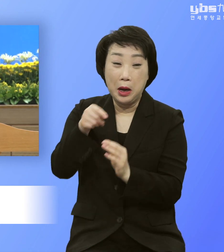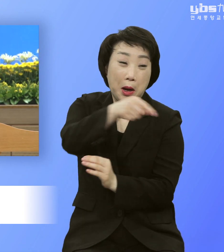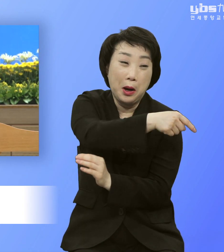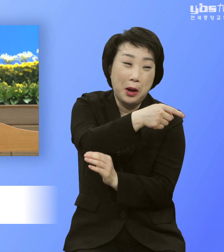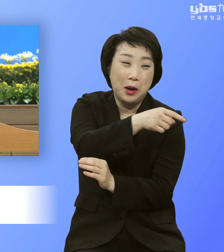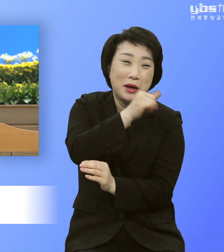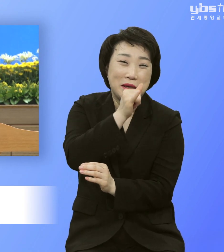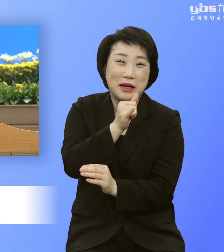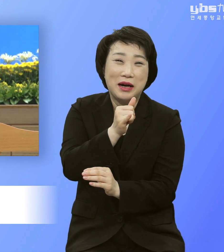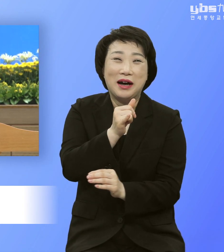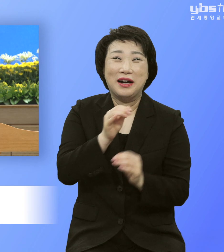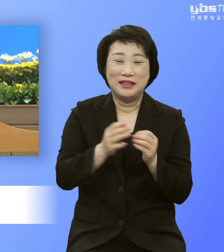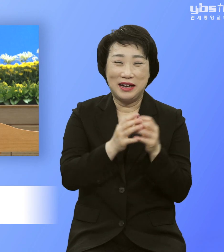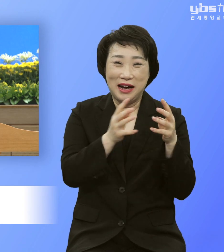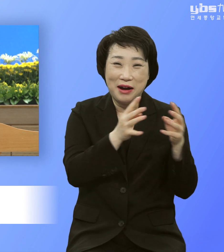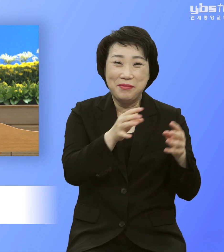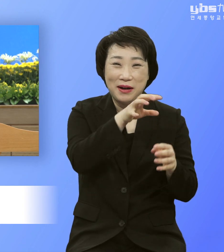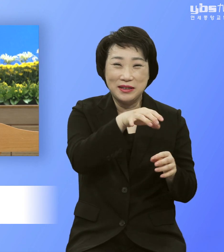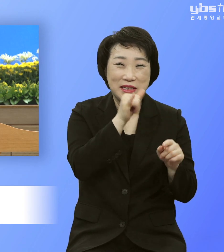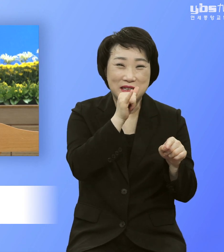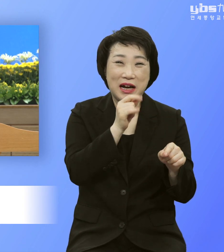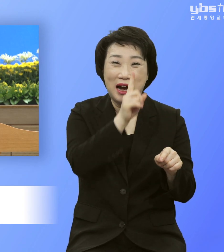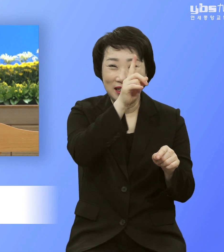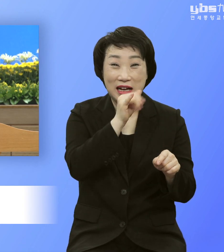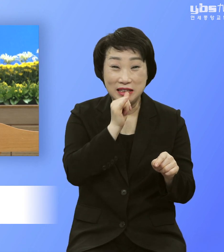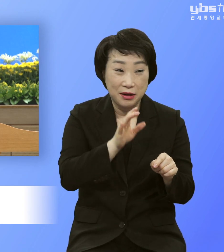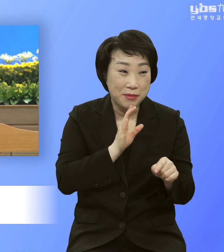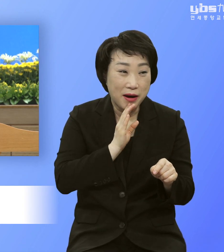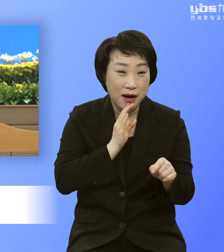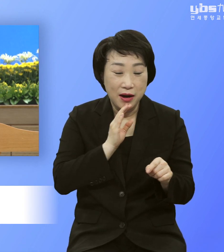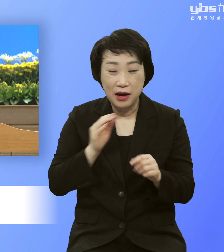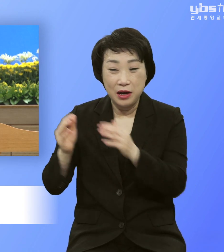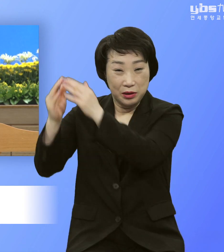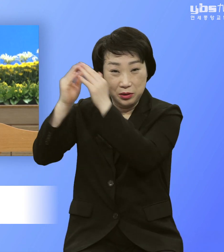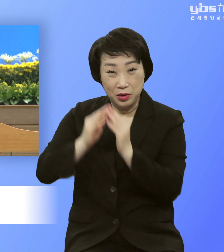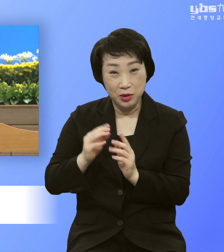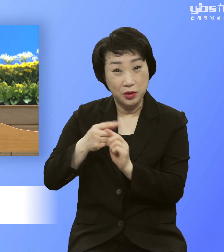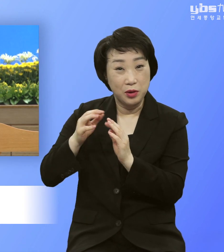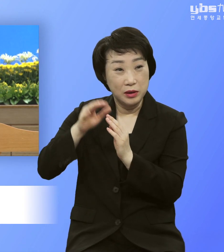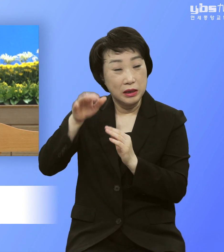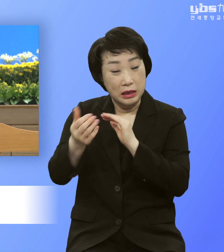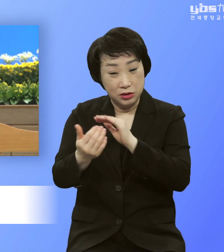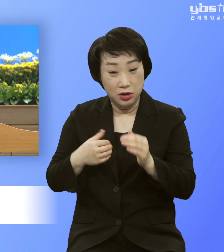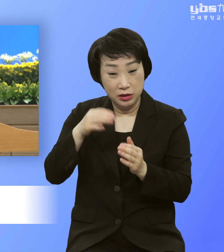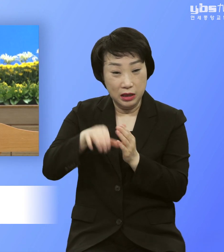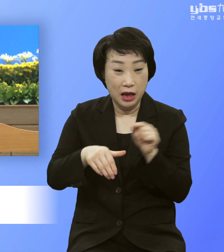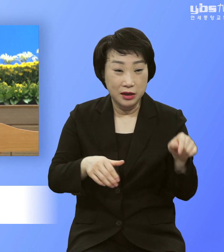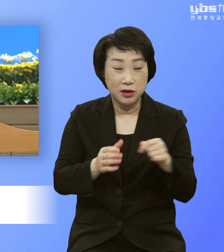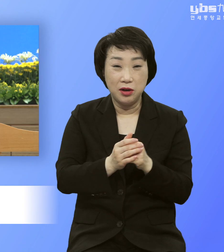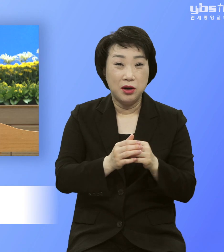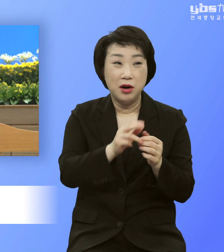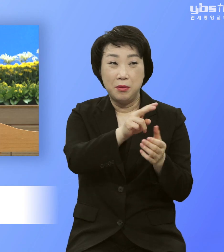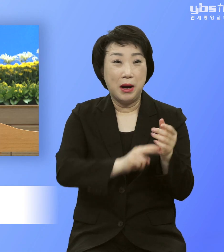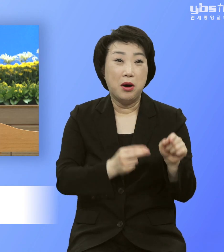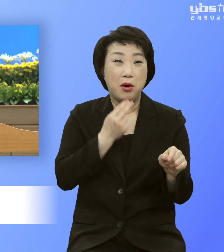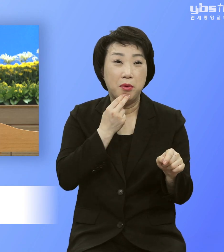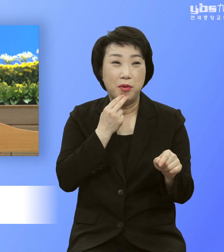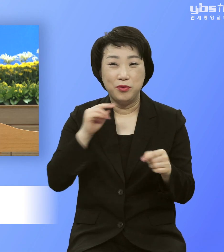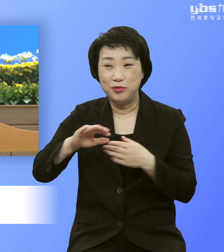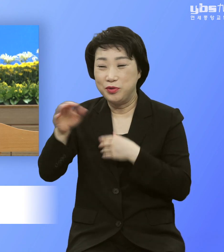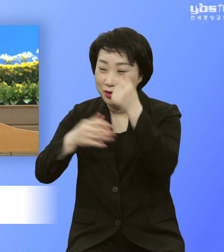이 집도요. 우리가 오기 전에는 한 집도 안 나가서 지어놓고, 근데 우리가 오니까 볼때같이 이사 오면서